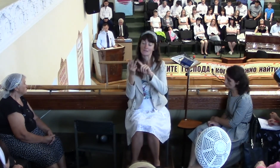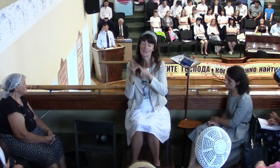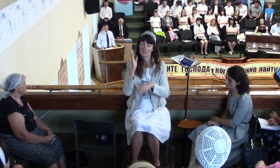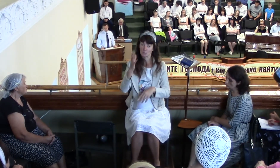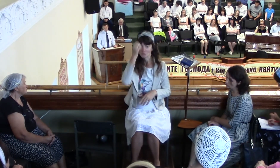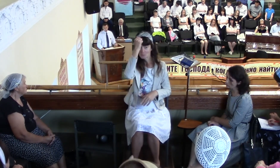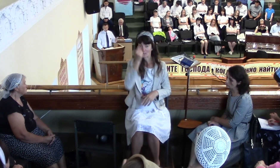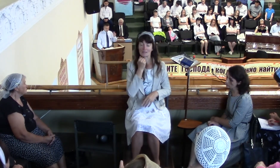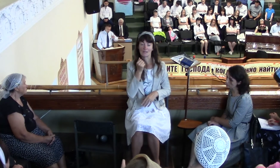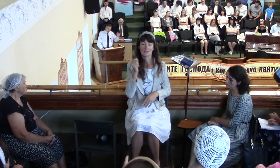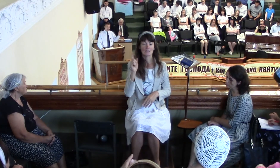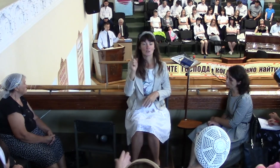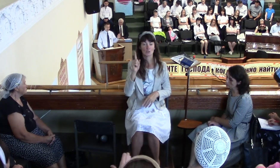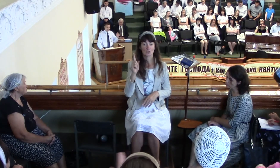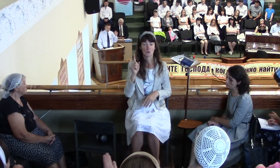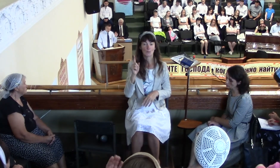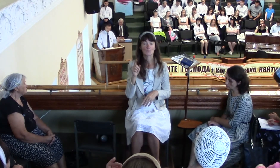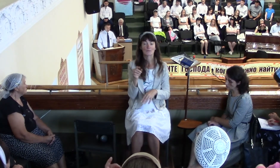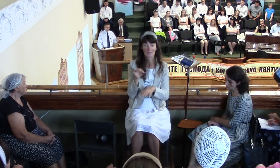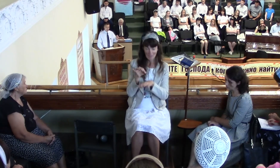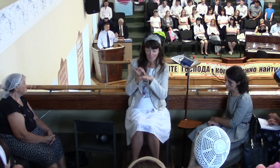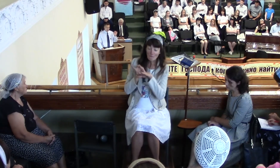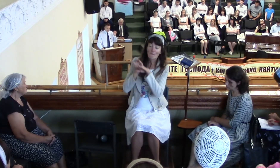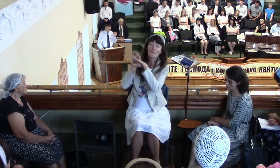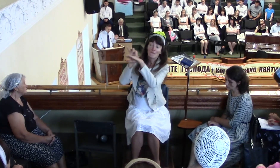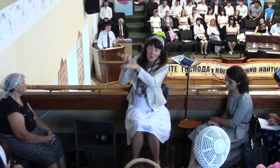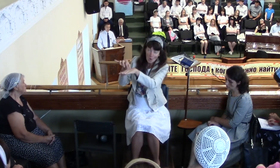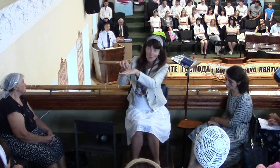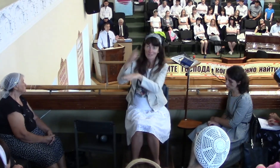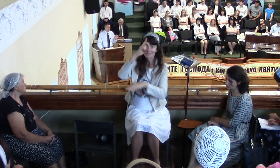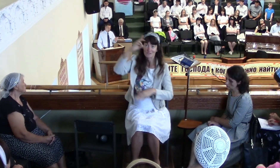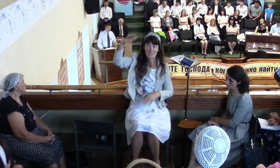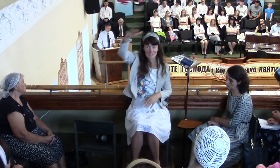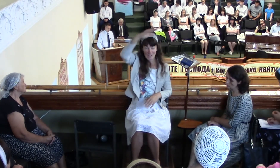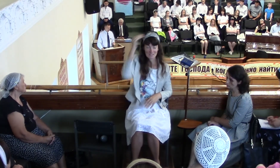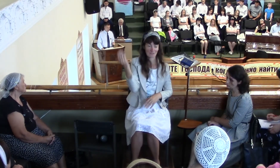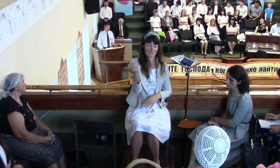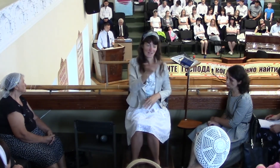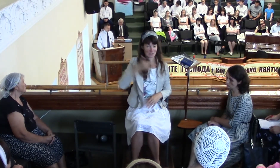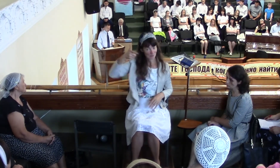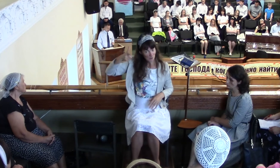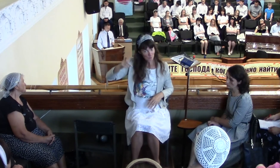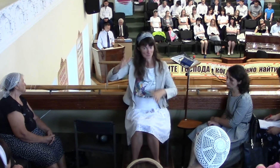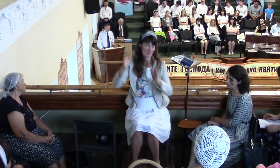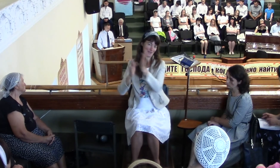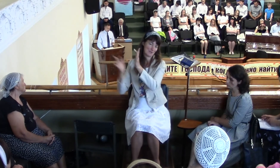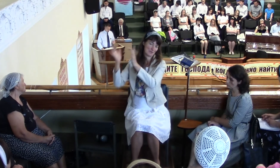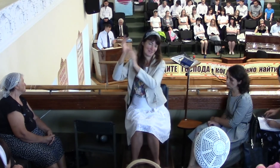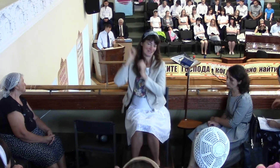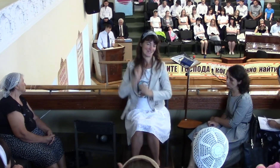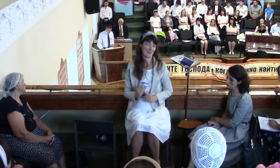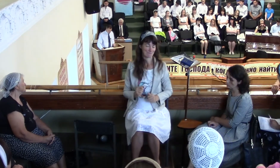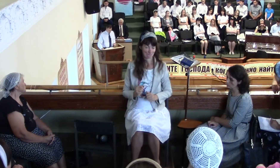благодарить Бога за то, что Он вел нас в царство нашего Господа Иисуса Христа.